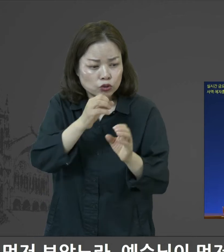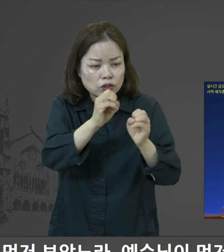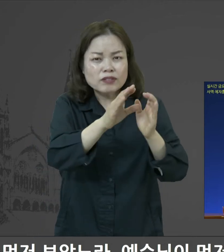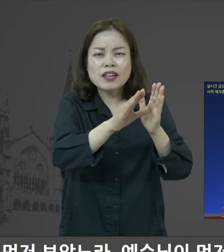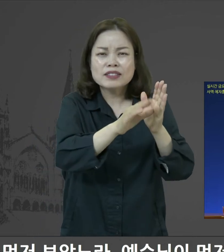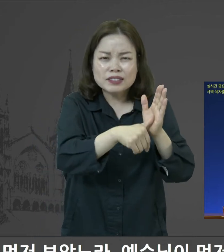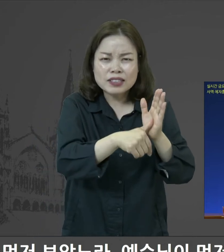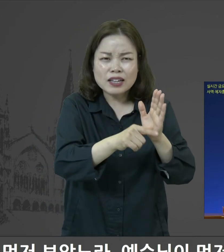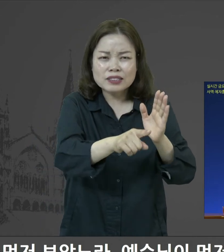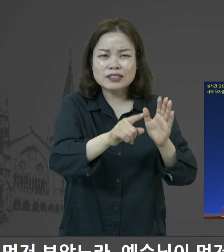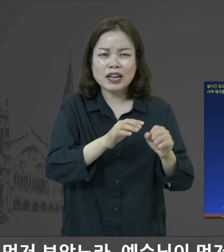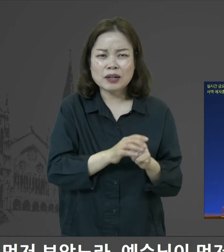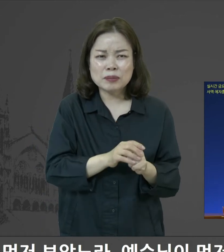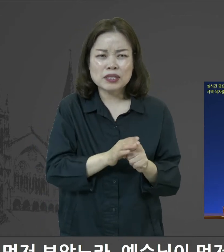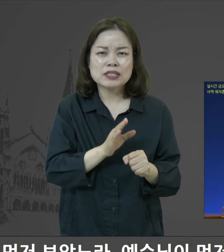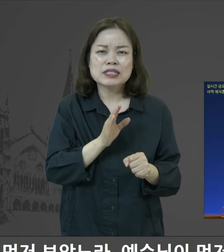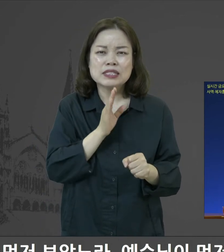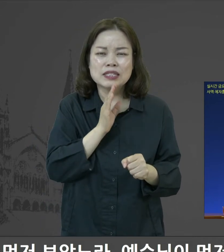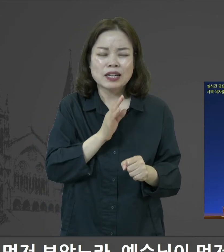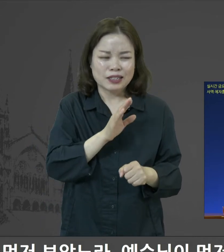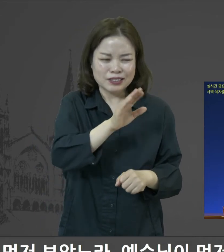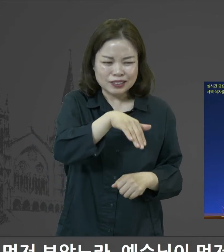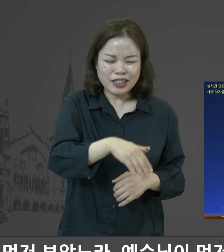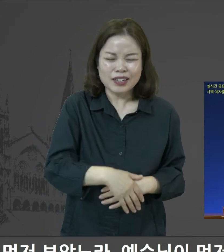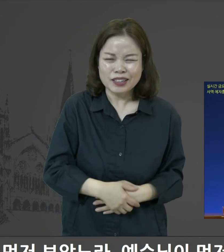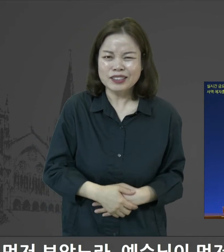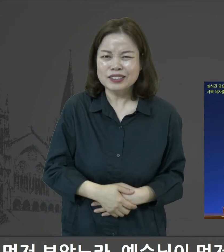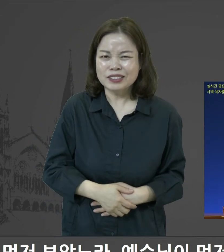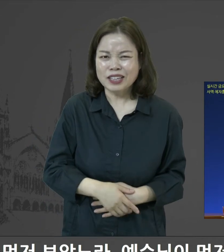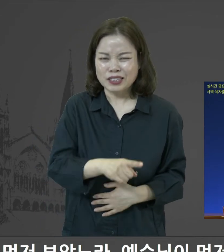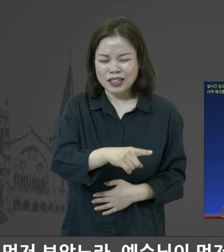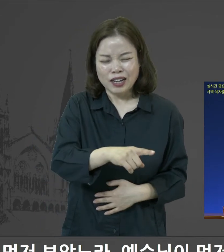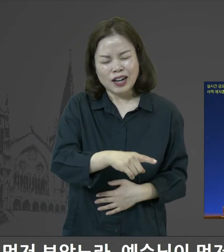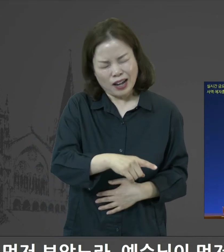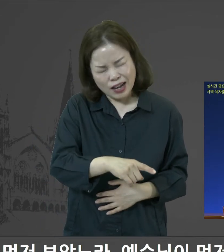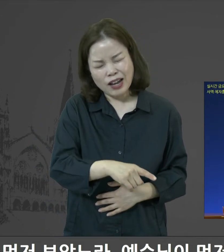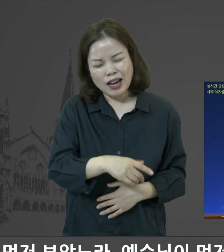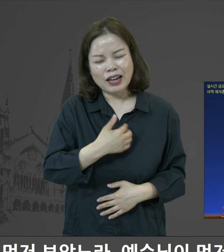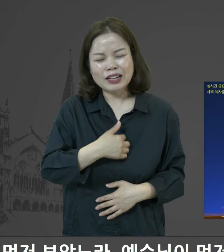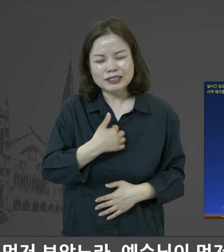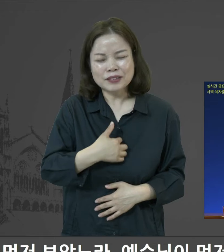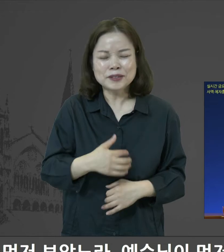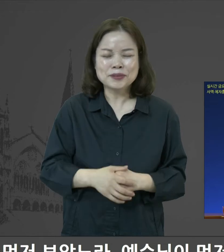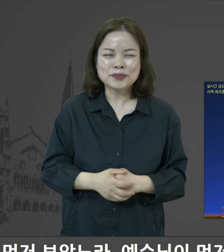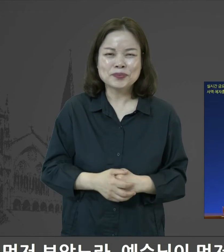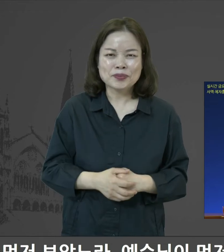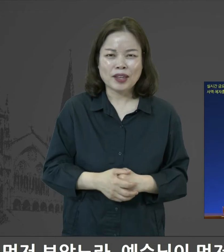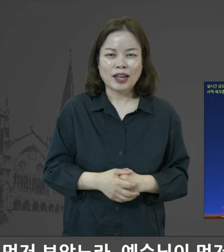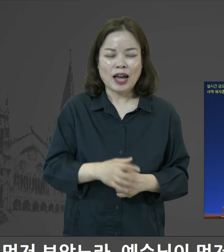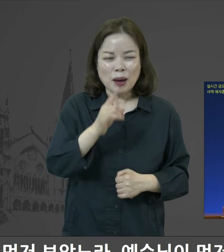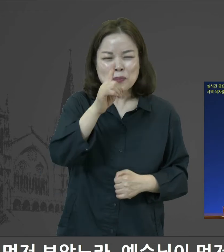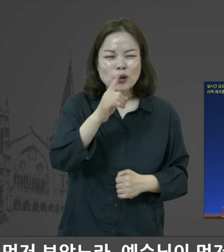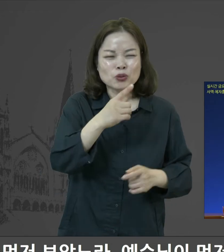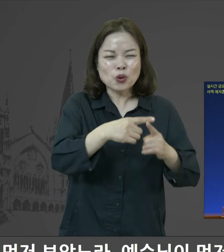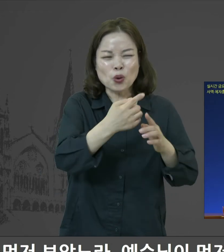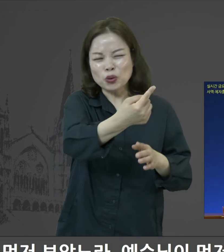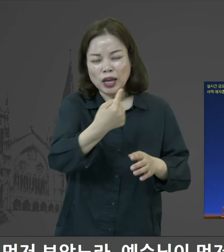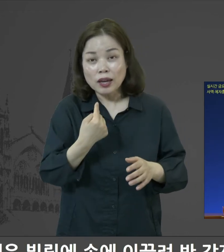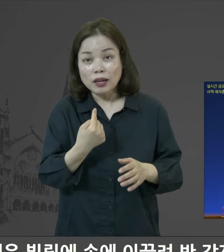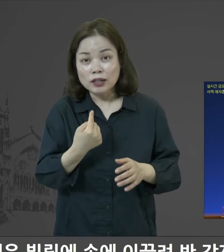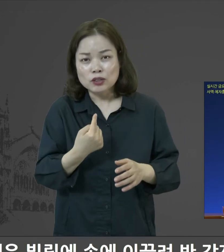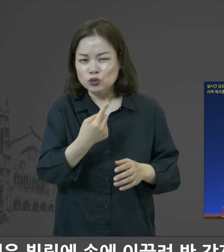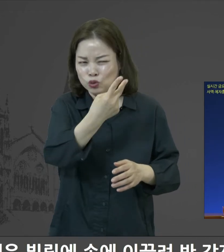때 그 사람이 정말 그래 내가 네 성의 봐서 한 번 교회 나가줄게,